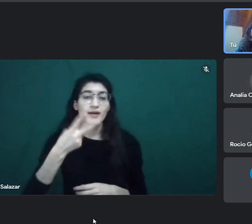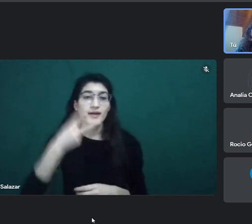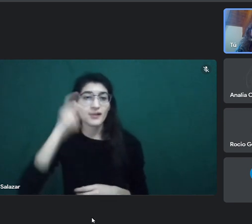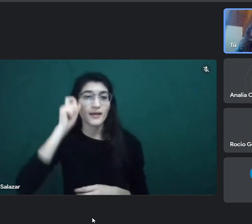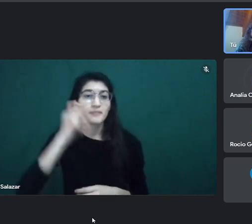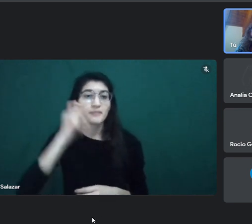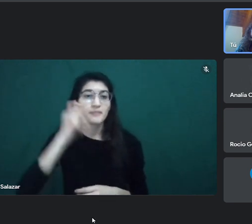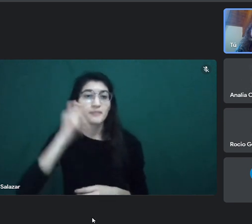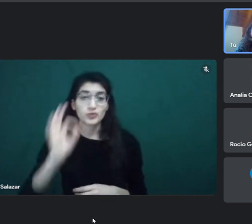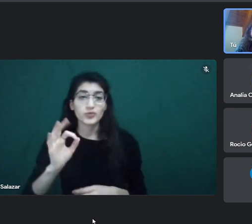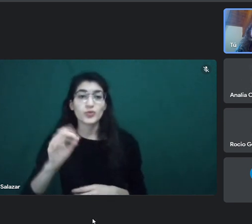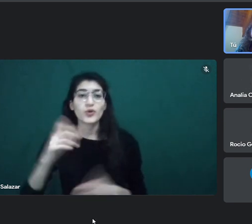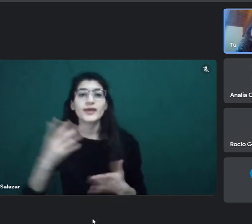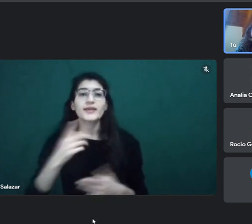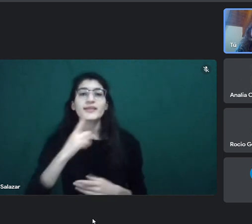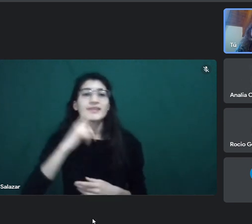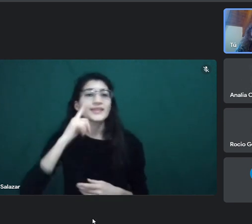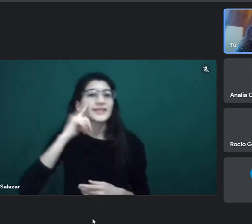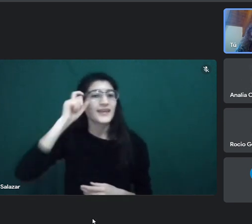debe.